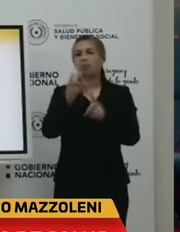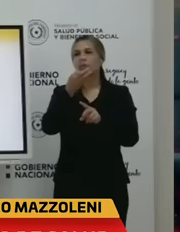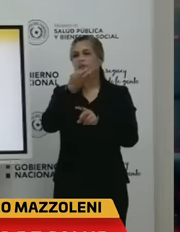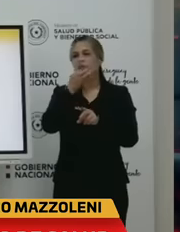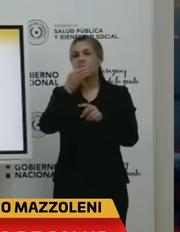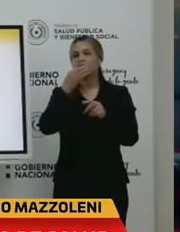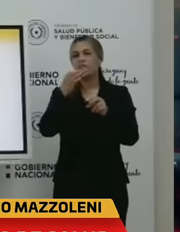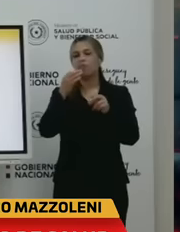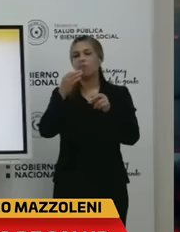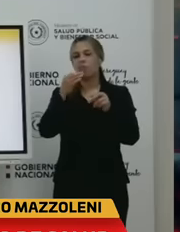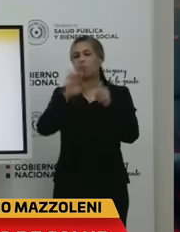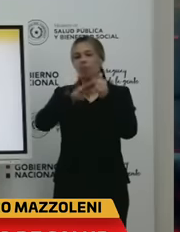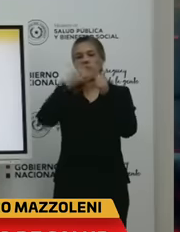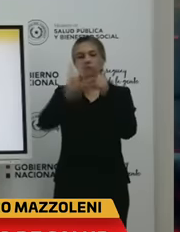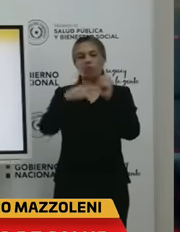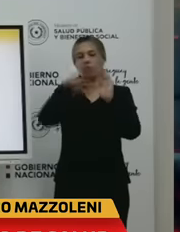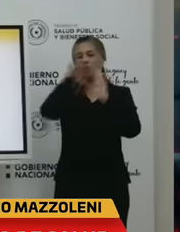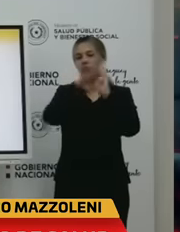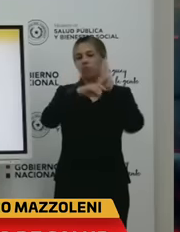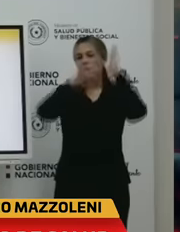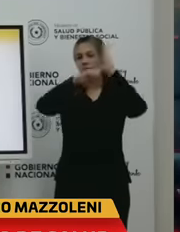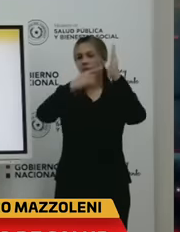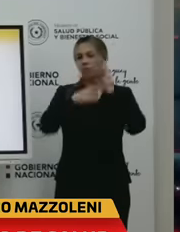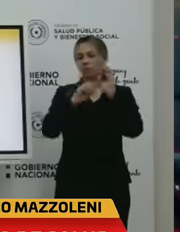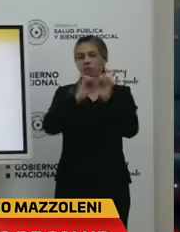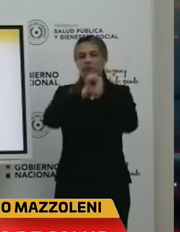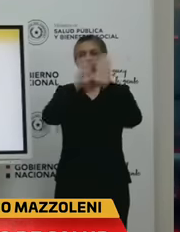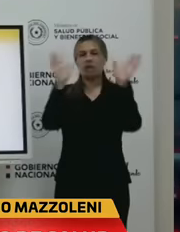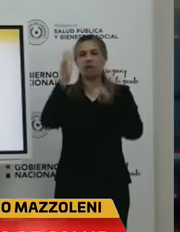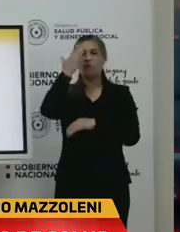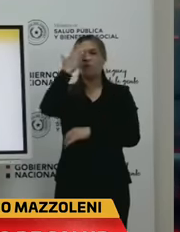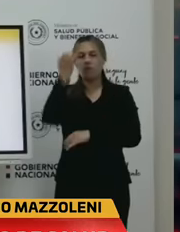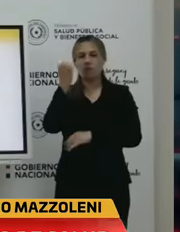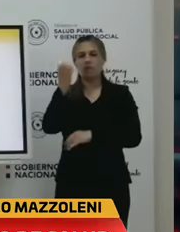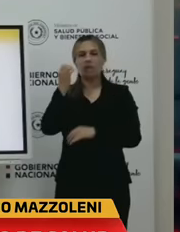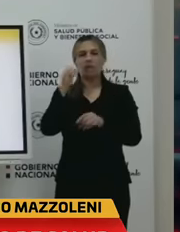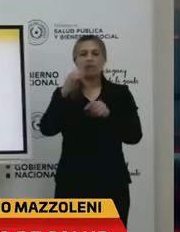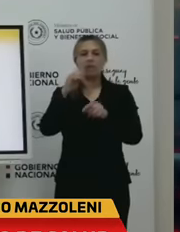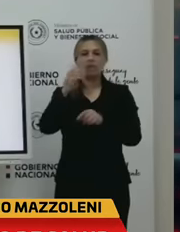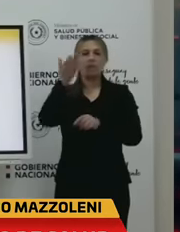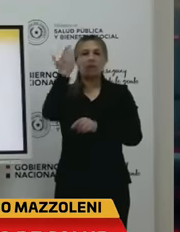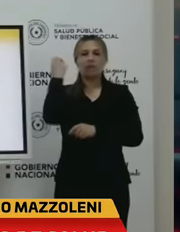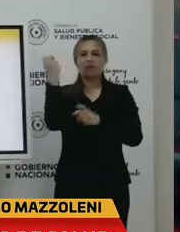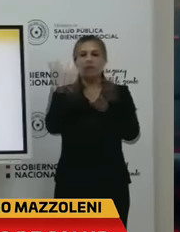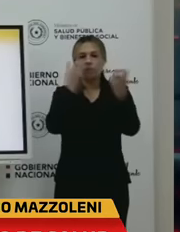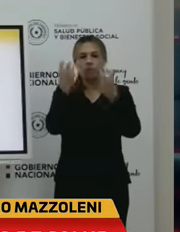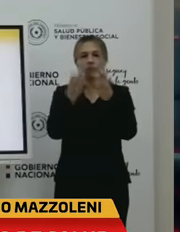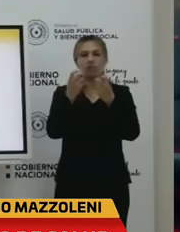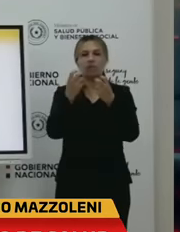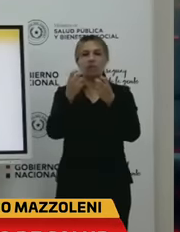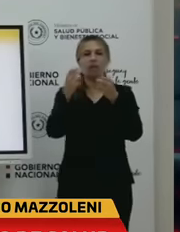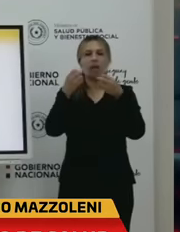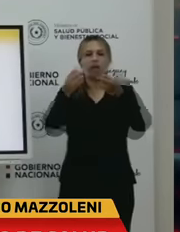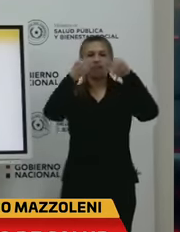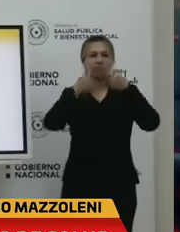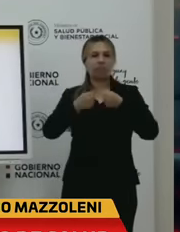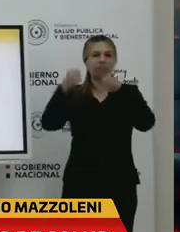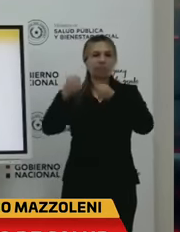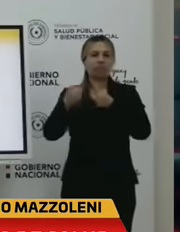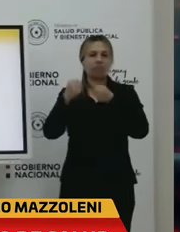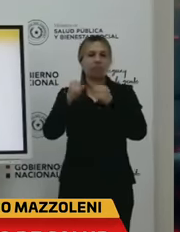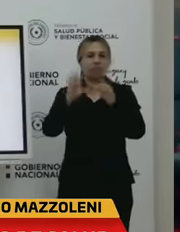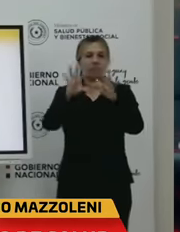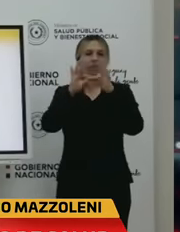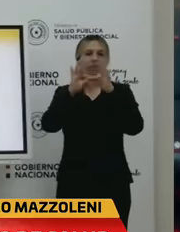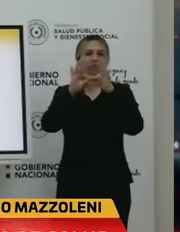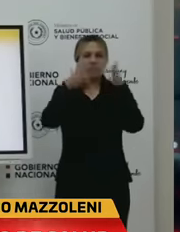detalle técnico que tratan de explicar por qué hubo esa falla cuando se buscó una cuarentena muy